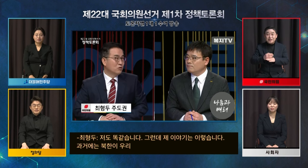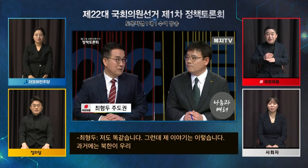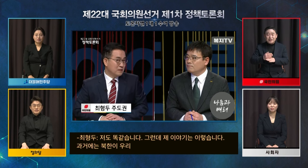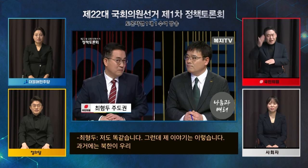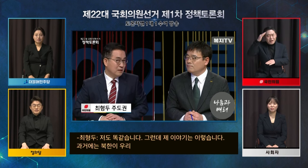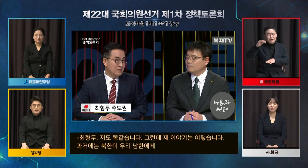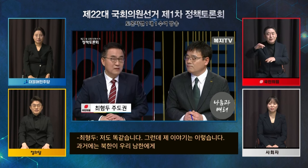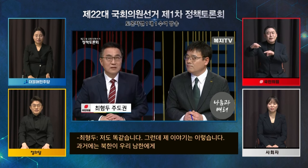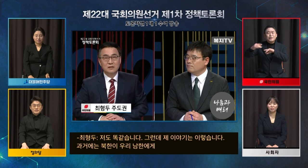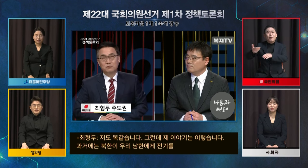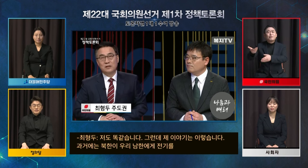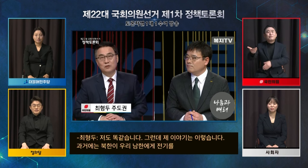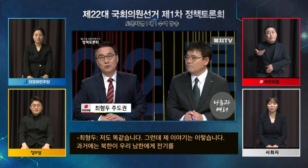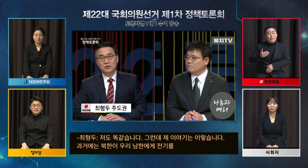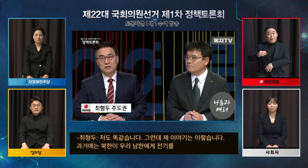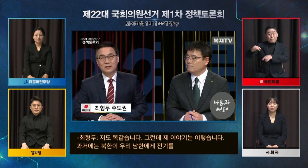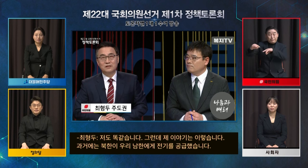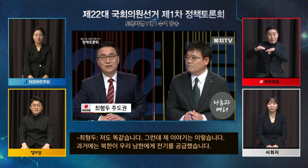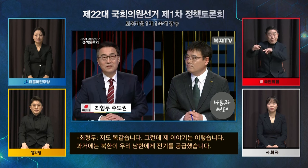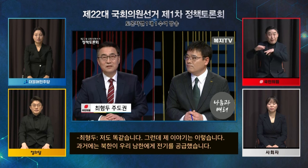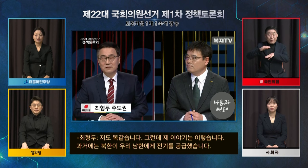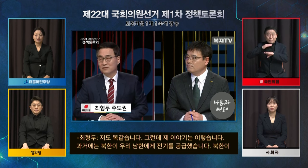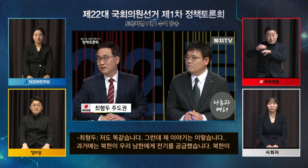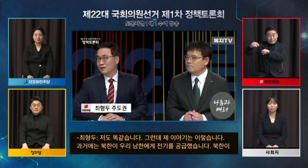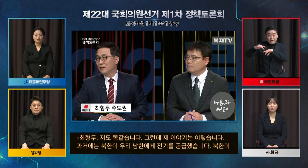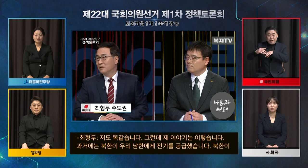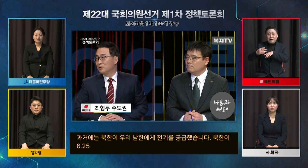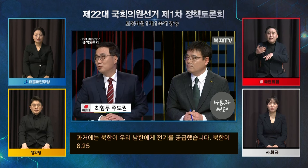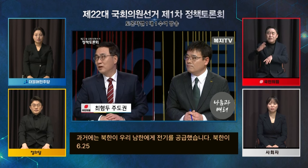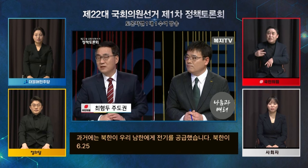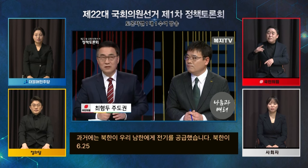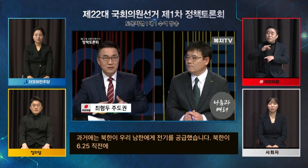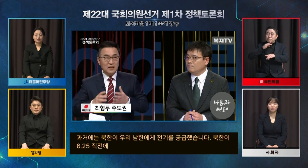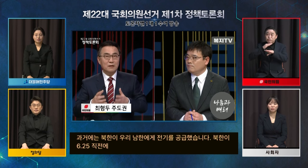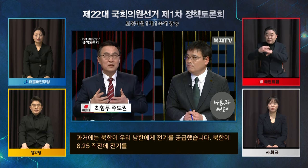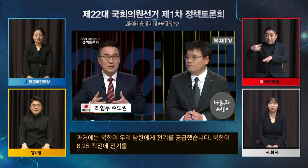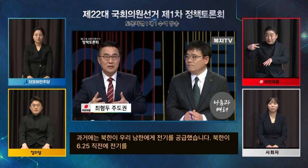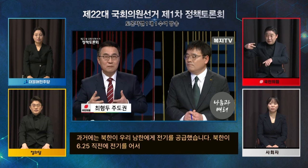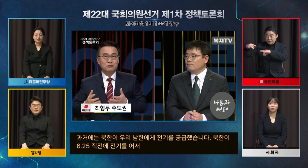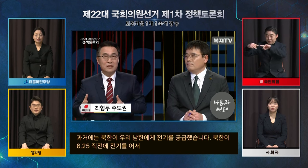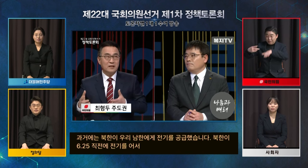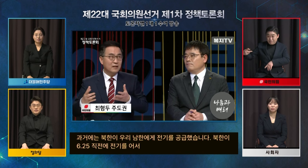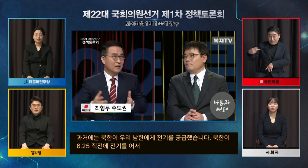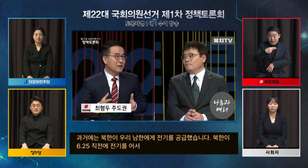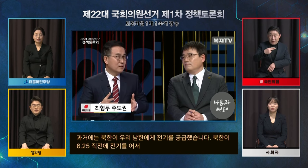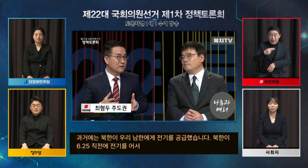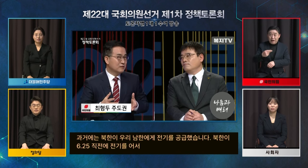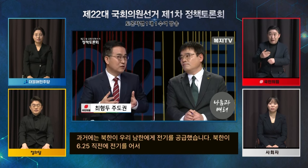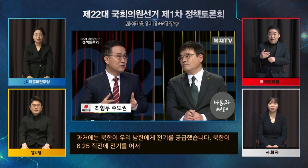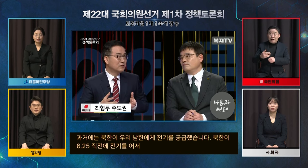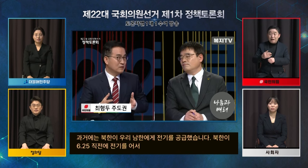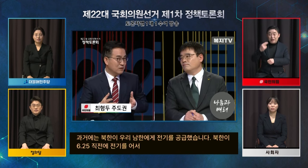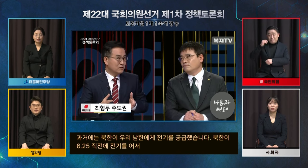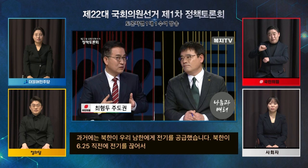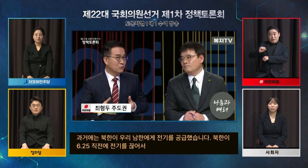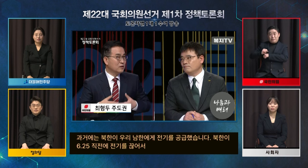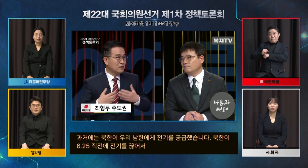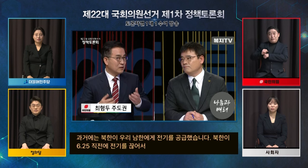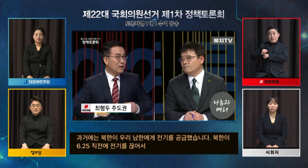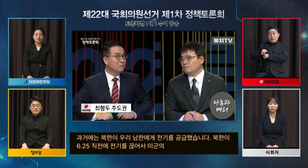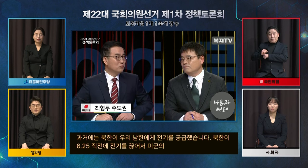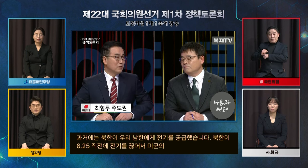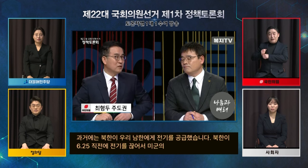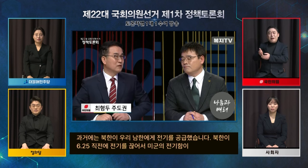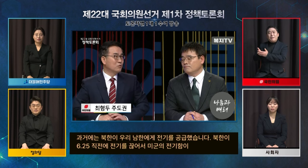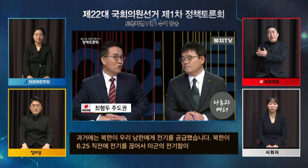전기를 공급했습니다. 북한이 6.25 직진에게 전기를 끊어서 미군의 전기함이 부산에 전선을 끼워서 우리